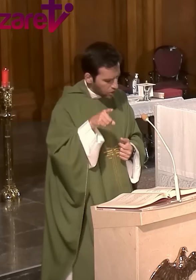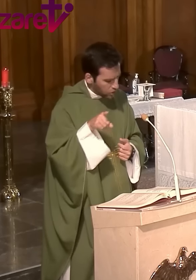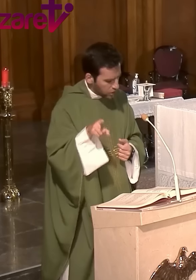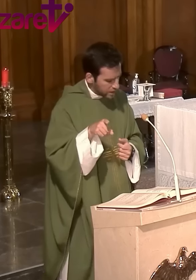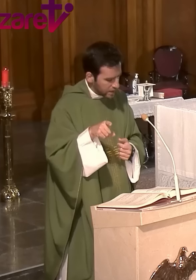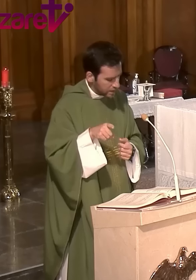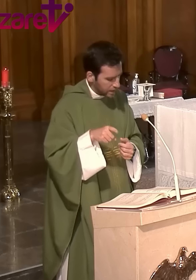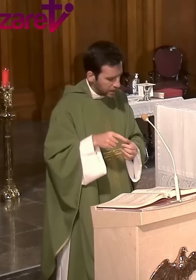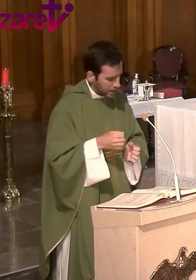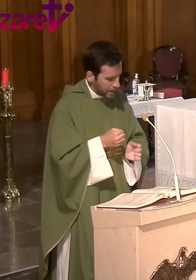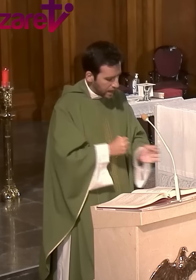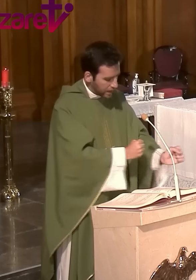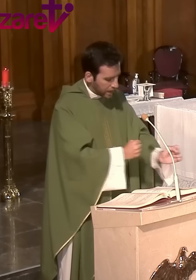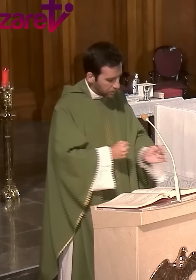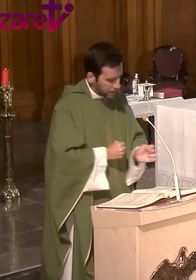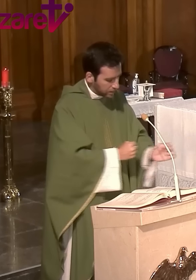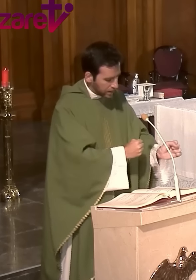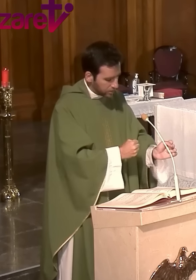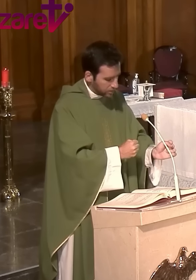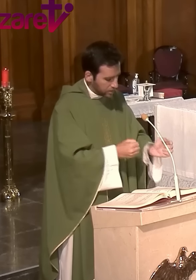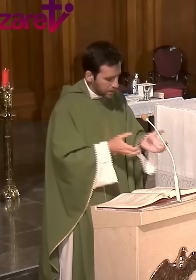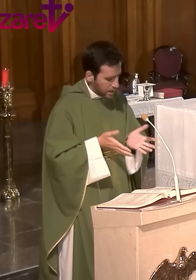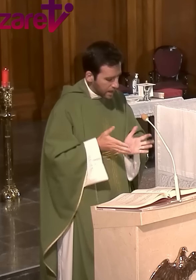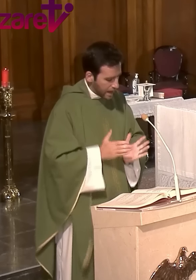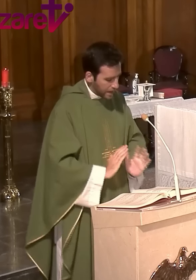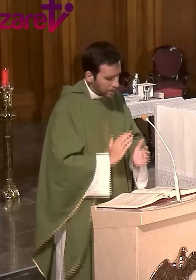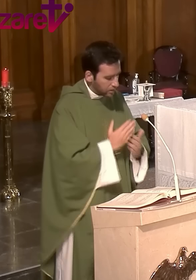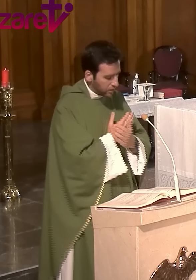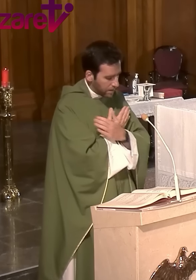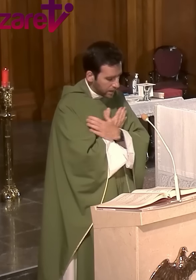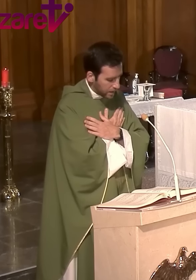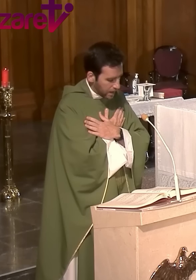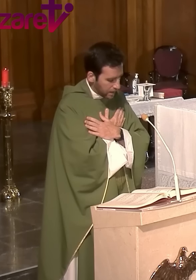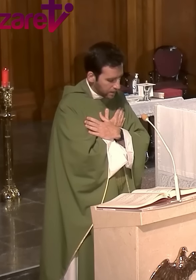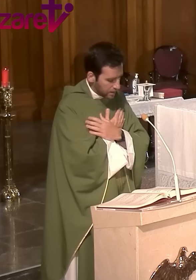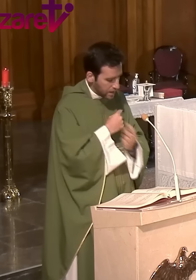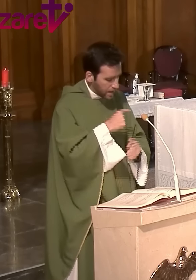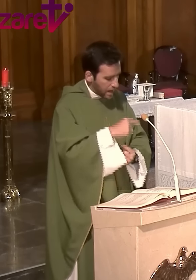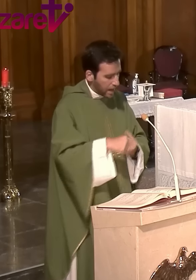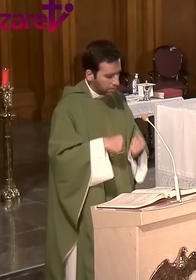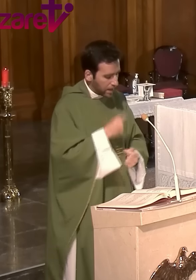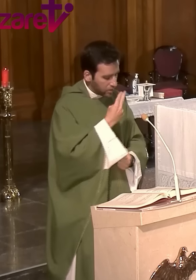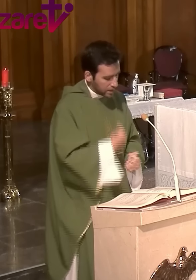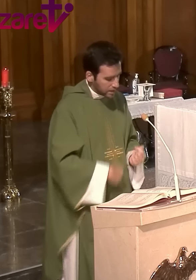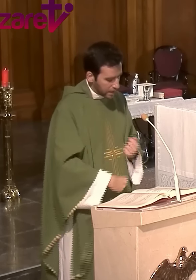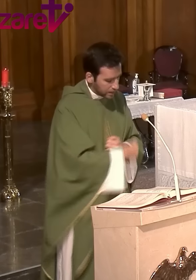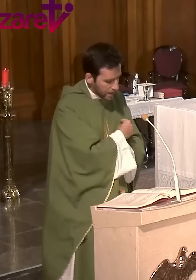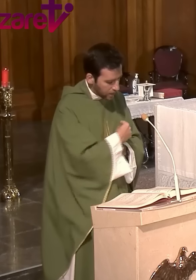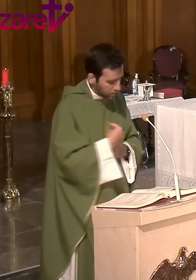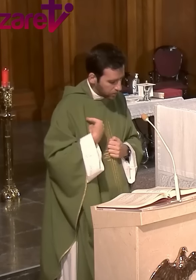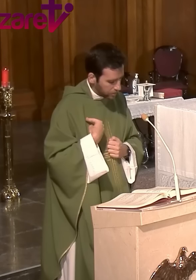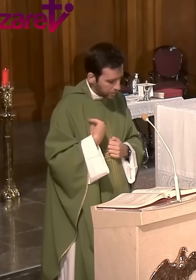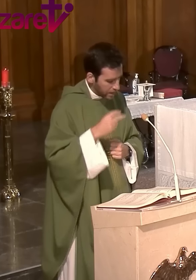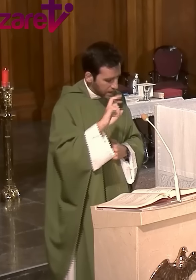¿No es este el carpintero, el hijo de María, hermano de Santiago